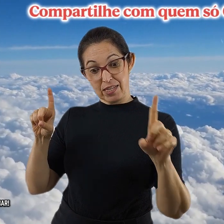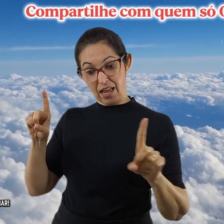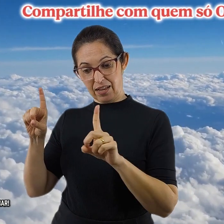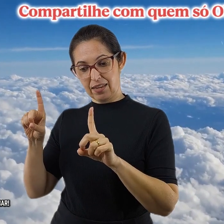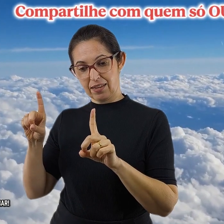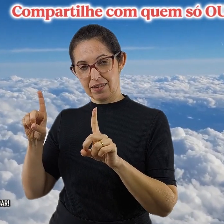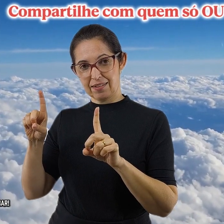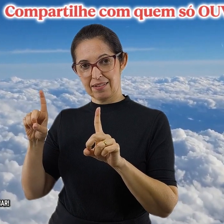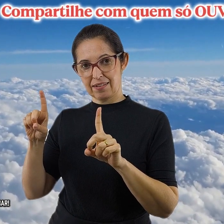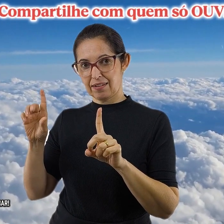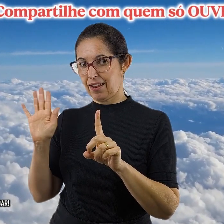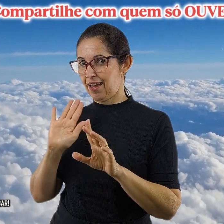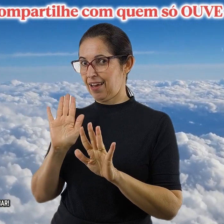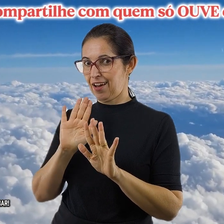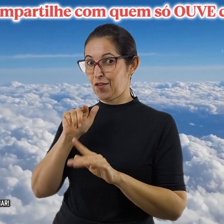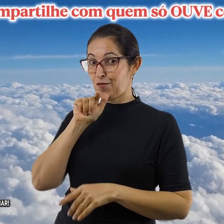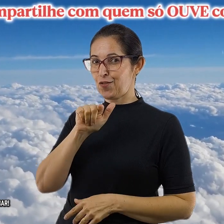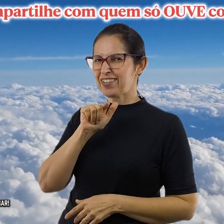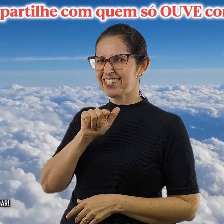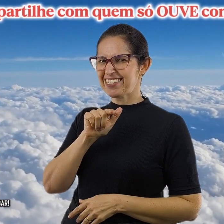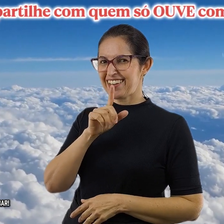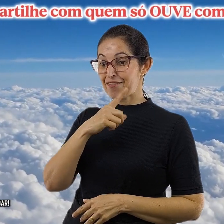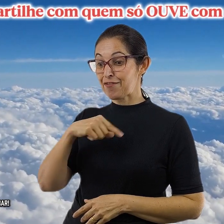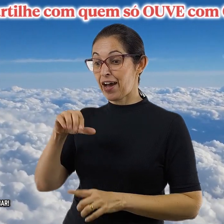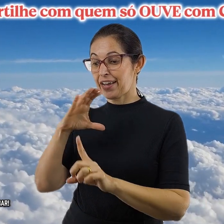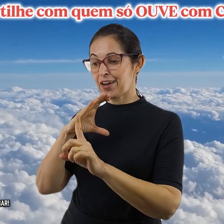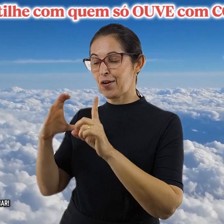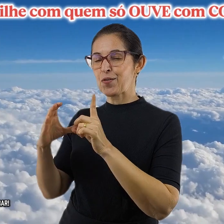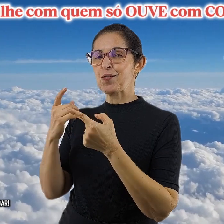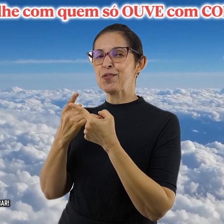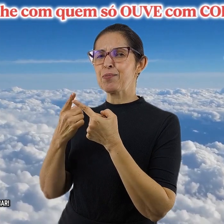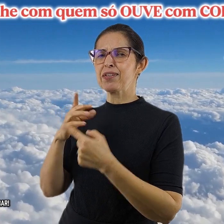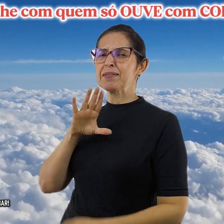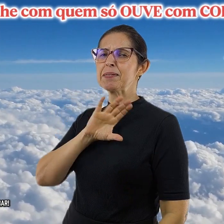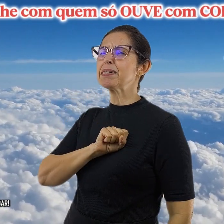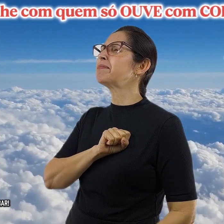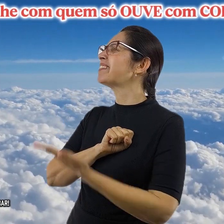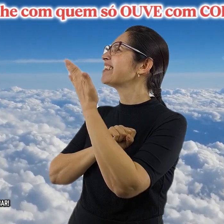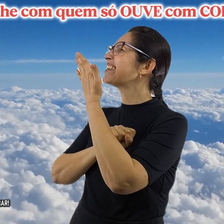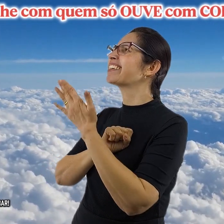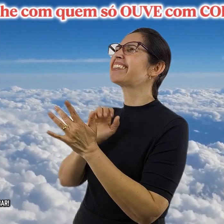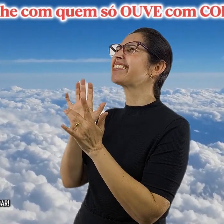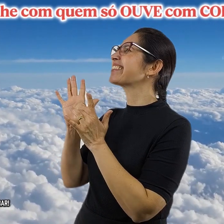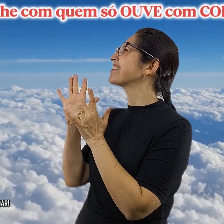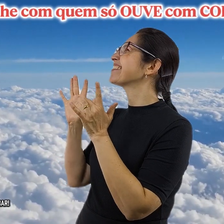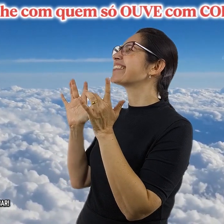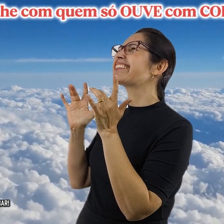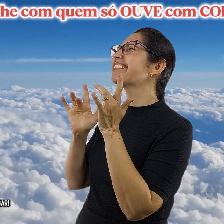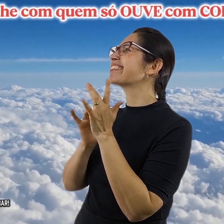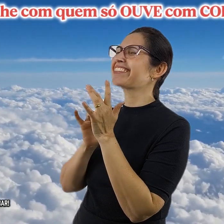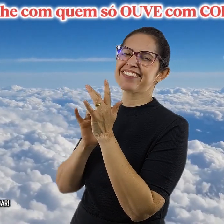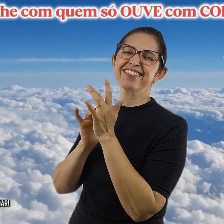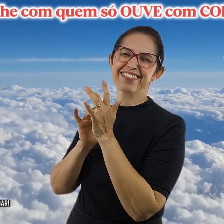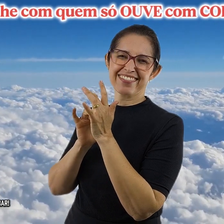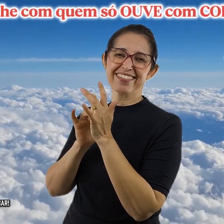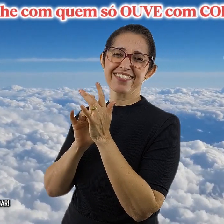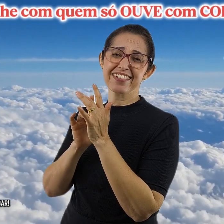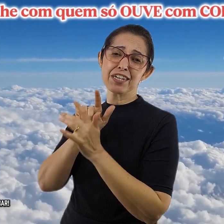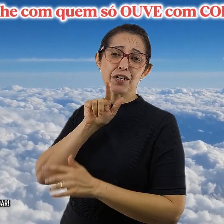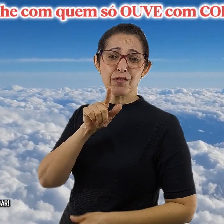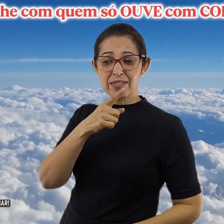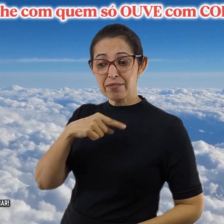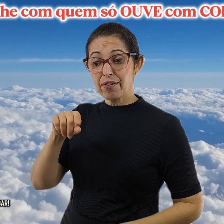você está apaixonado por Jesus. Você vem ao culto porque você recebeu uma